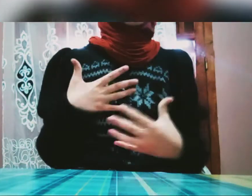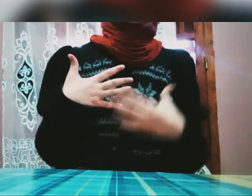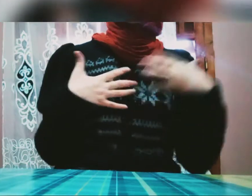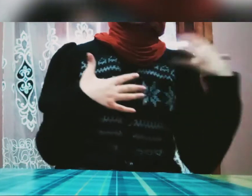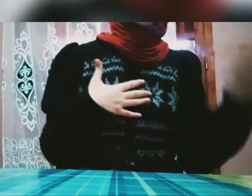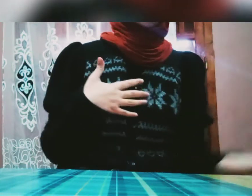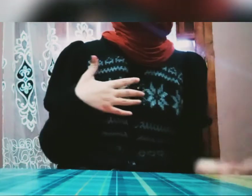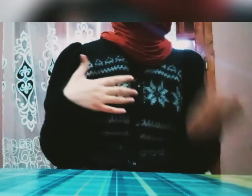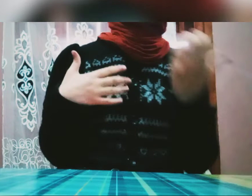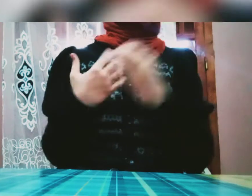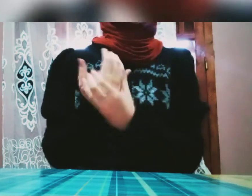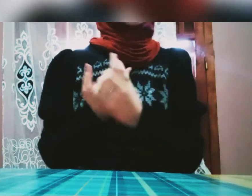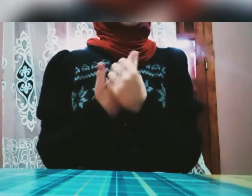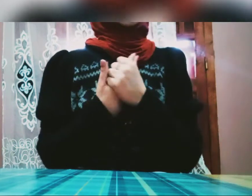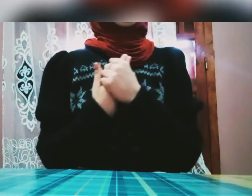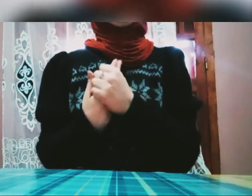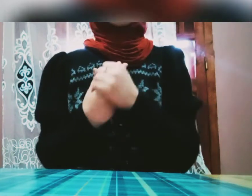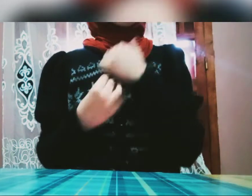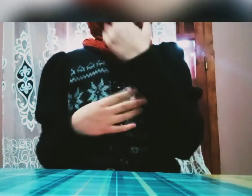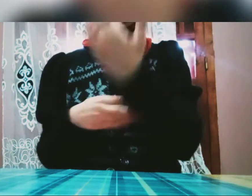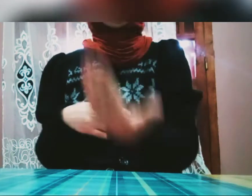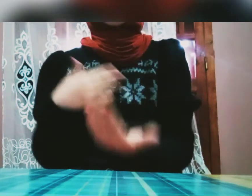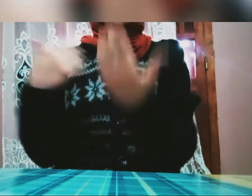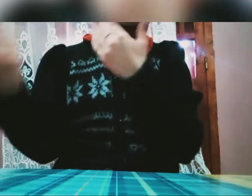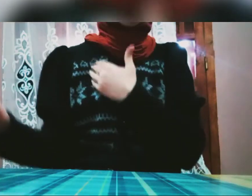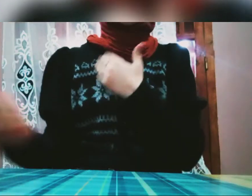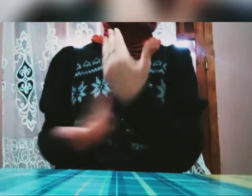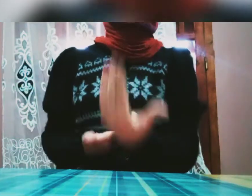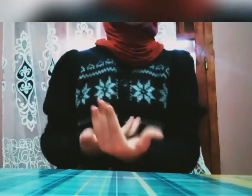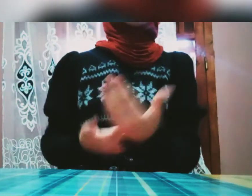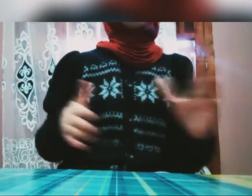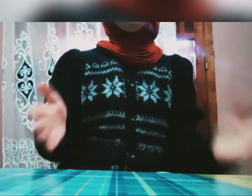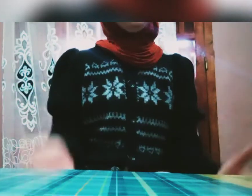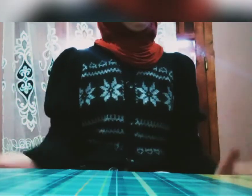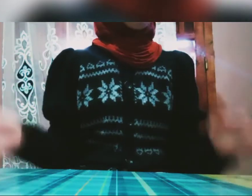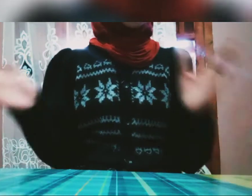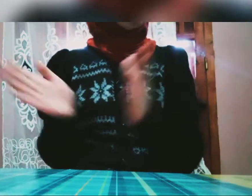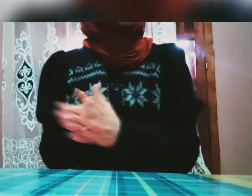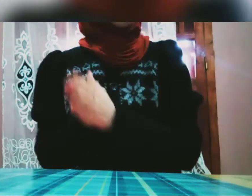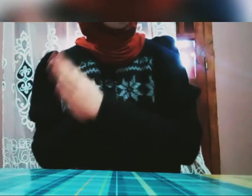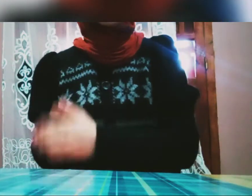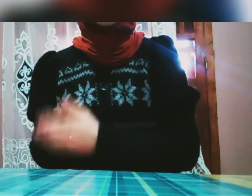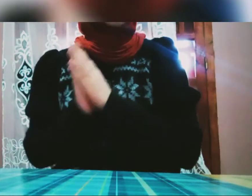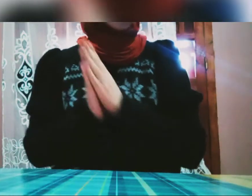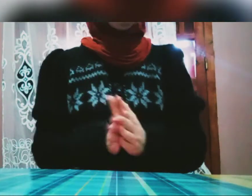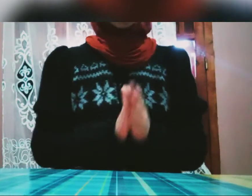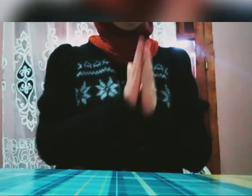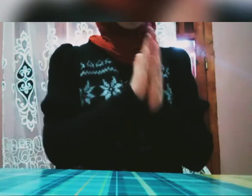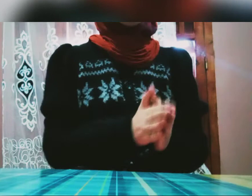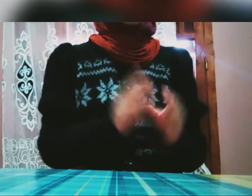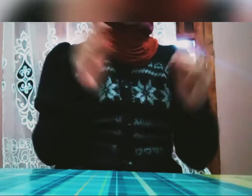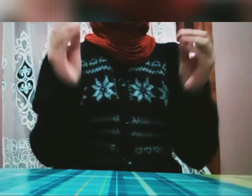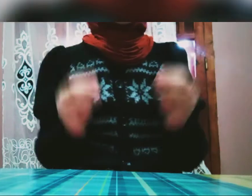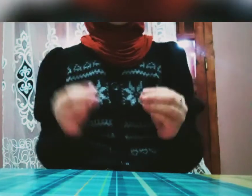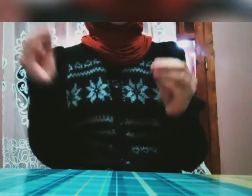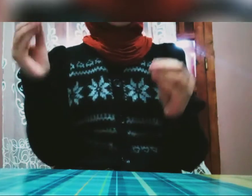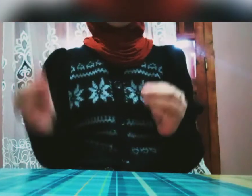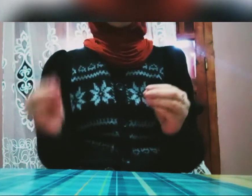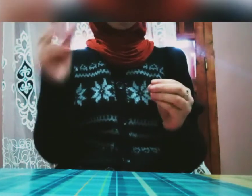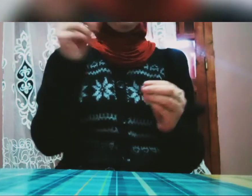الثقة بالنفس، ولا يحكي على التجارة والأعمال إيتو. يوم الجمعة فعلا مثلا عندي ساعة